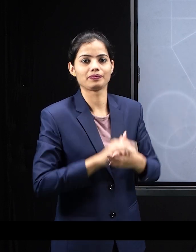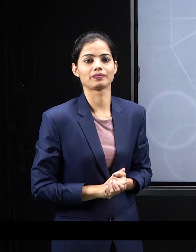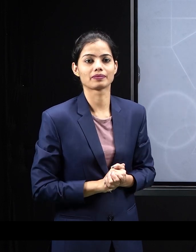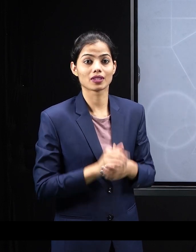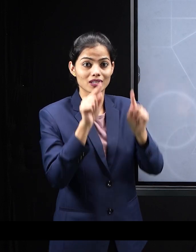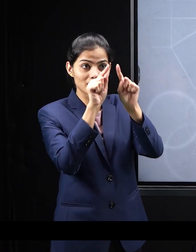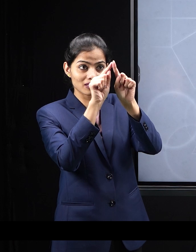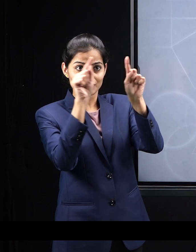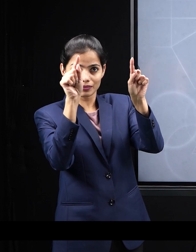వైపుల,